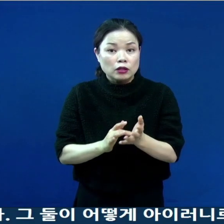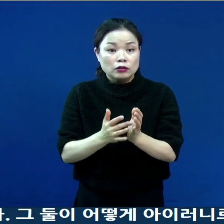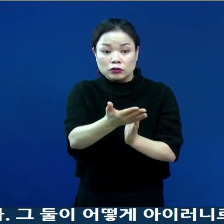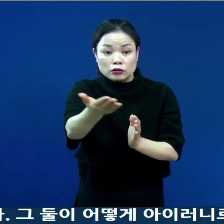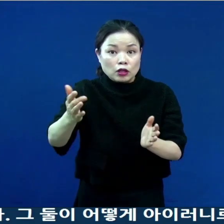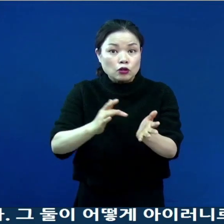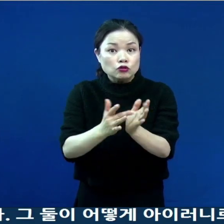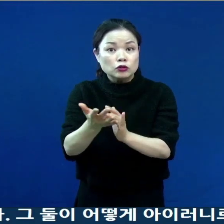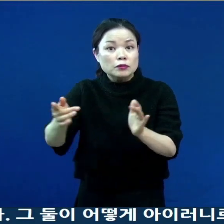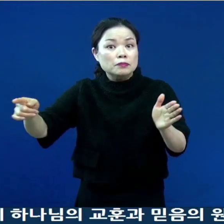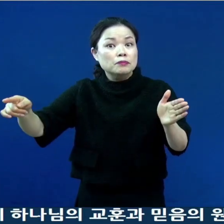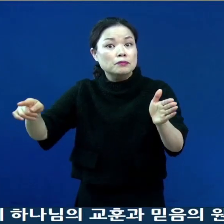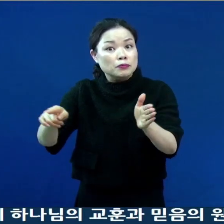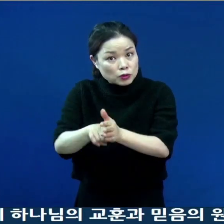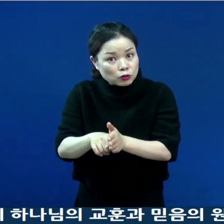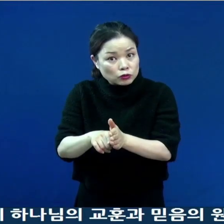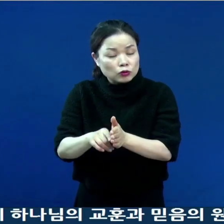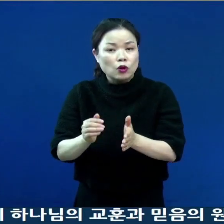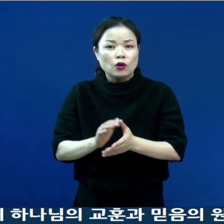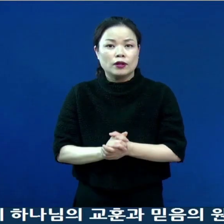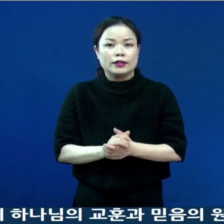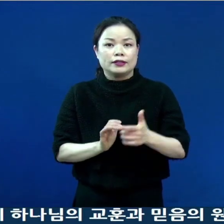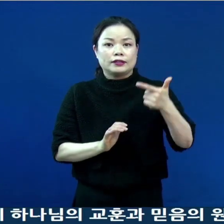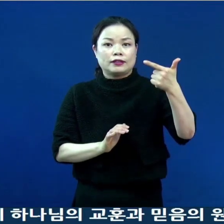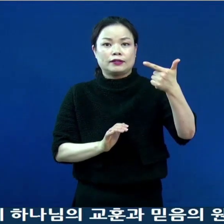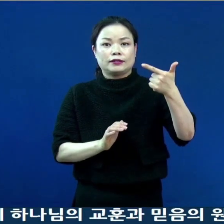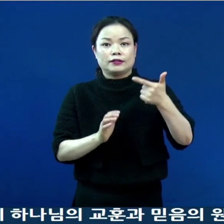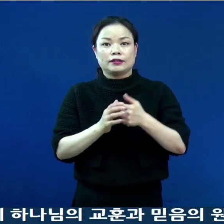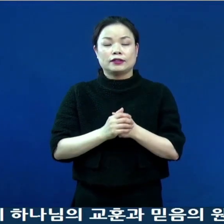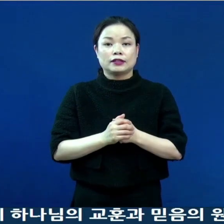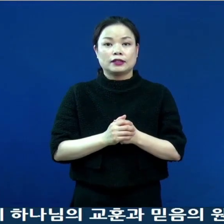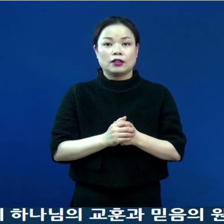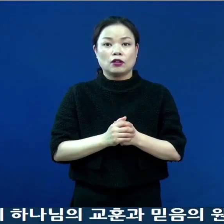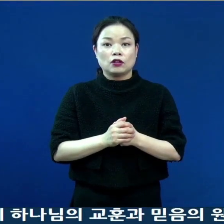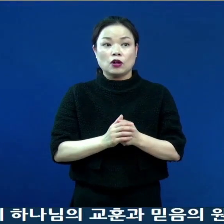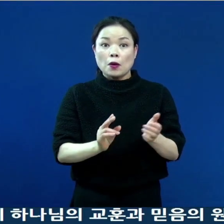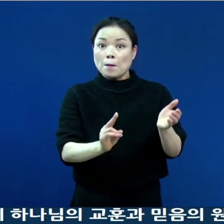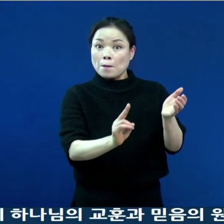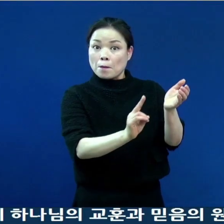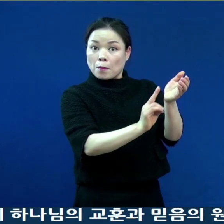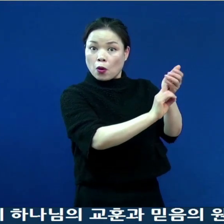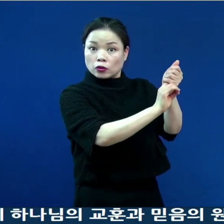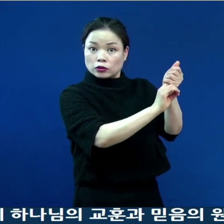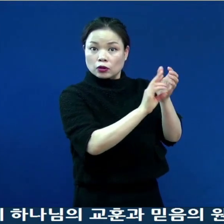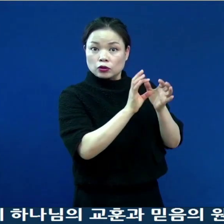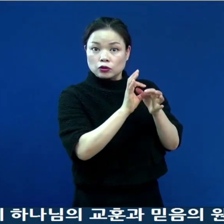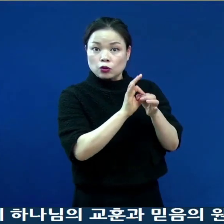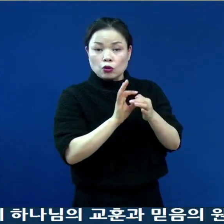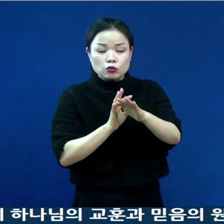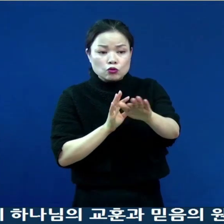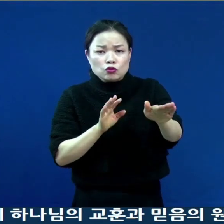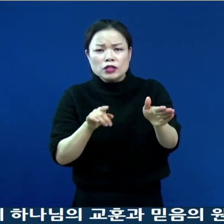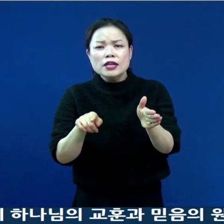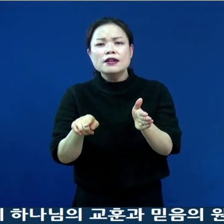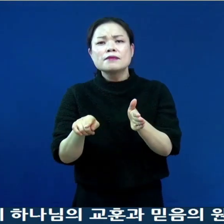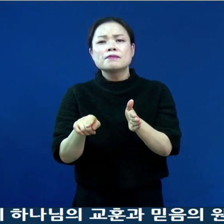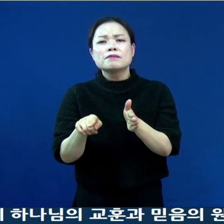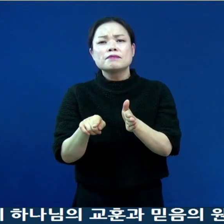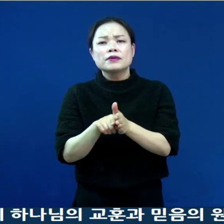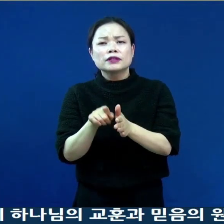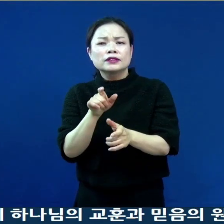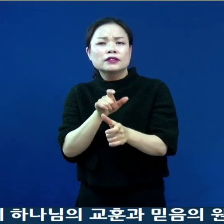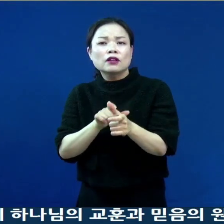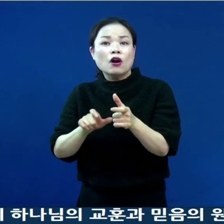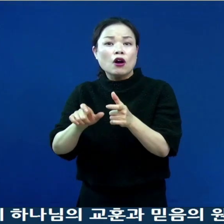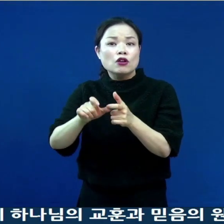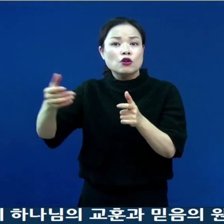거죠. 자, 6번째 표적에 관해서 다루고 있습니다. 표적을 통해서 우리에게 믿음을 더하여